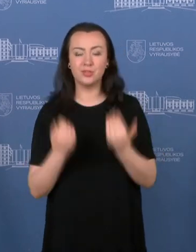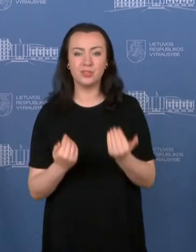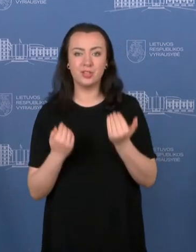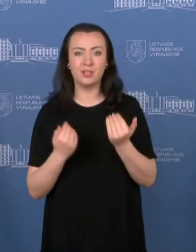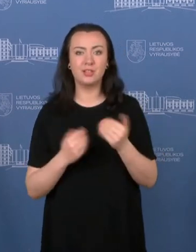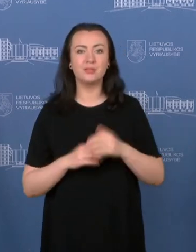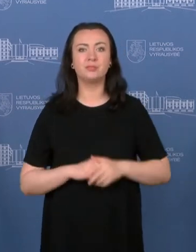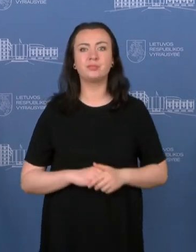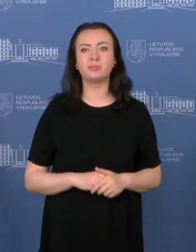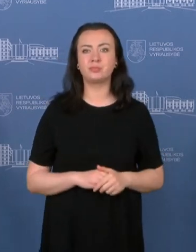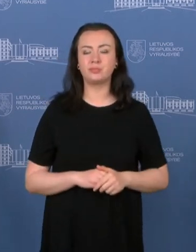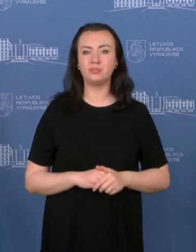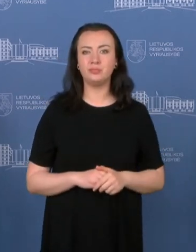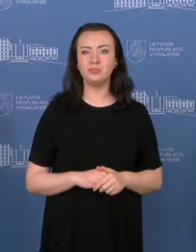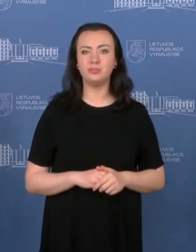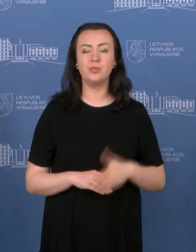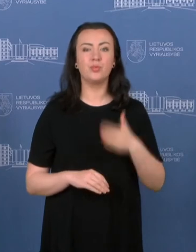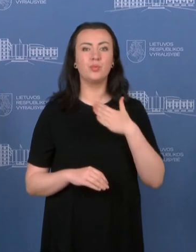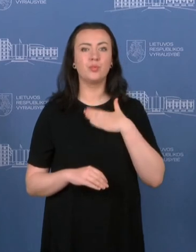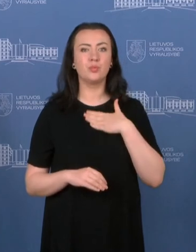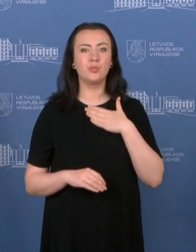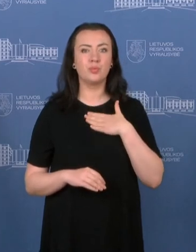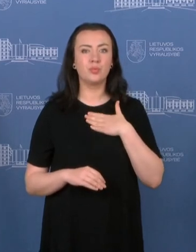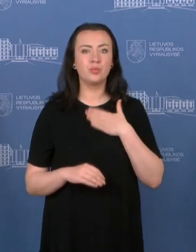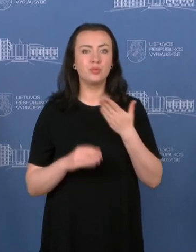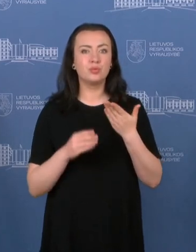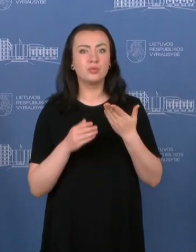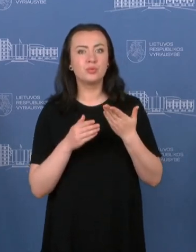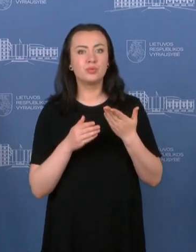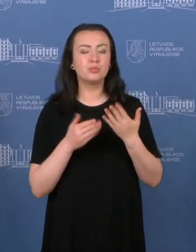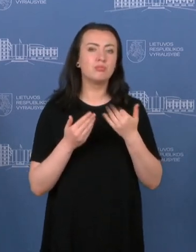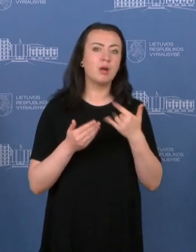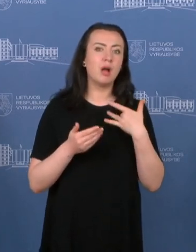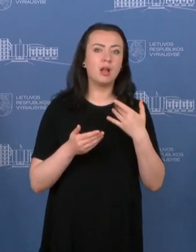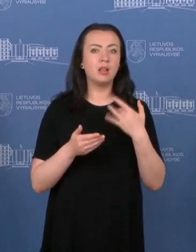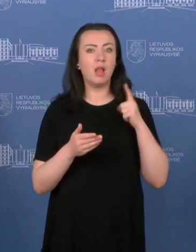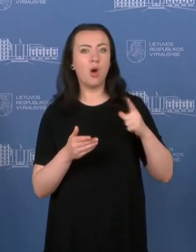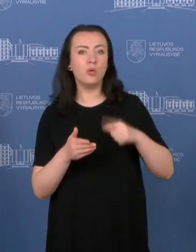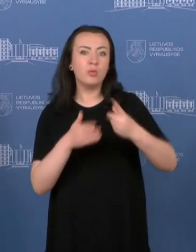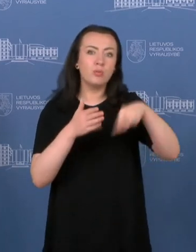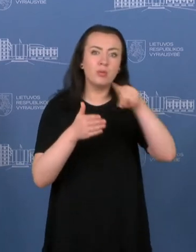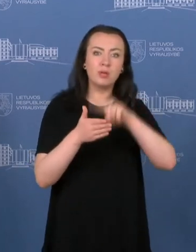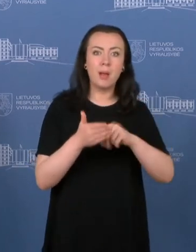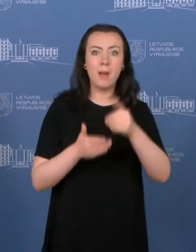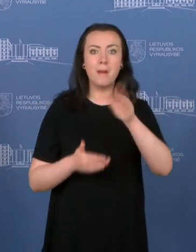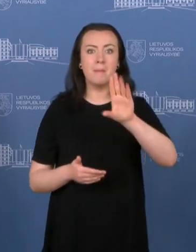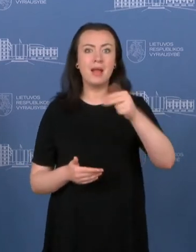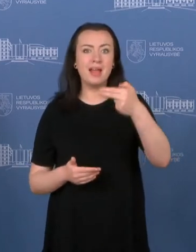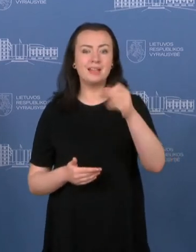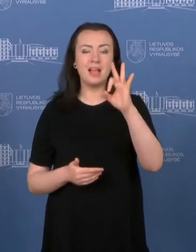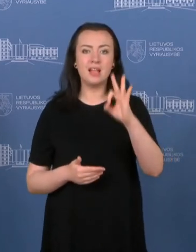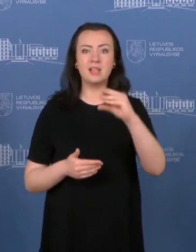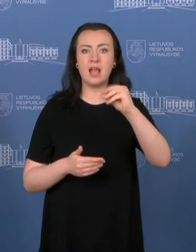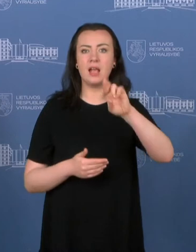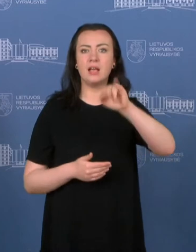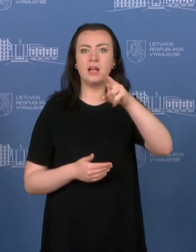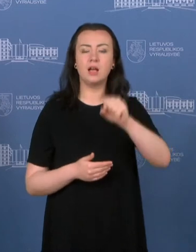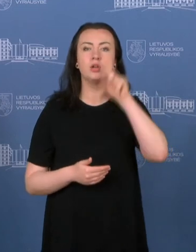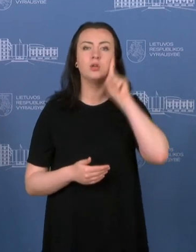valdymo darbotvarkę. Malonu žurnalistai, gal turėtumėte klausimų? Prašom. BNS Erika